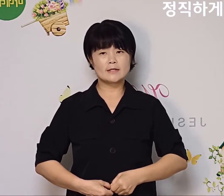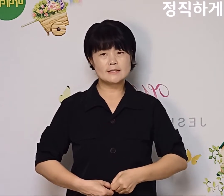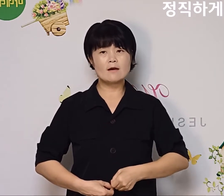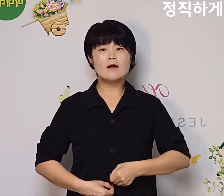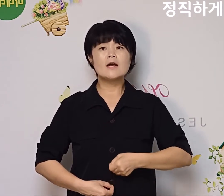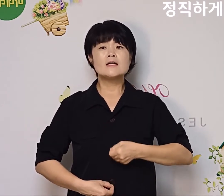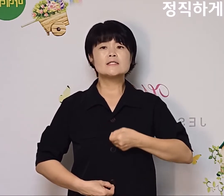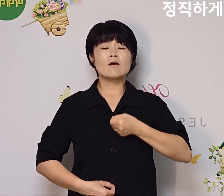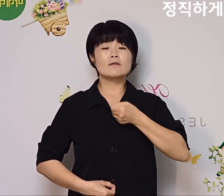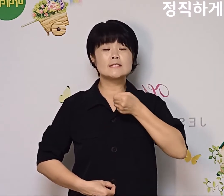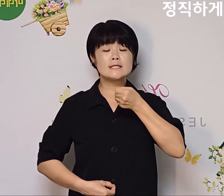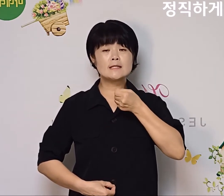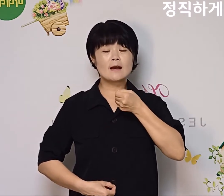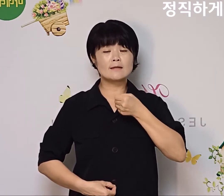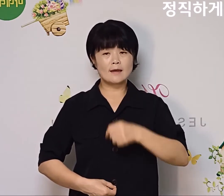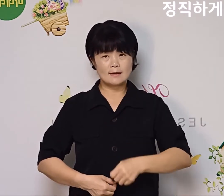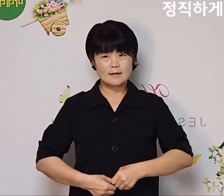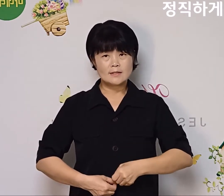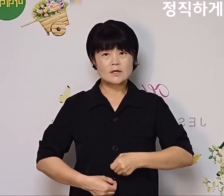그래서 정직하게